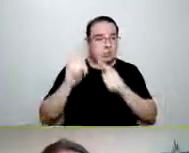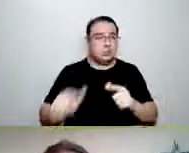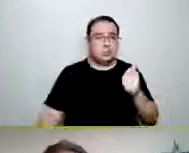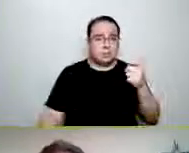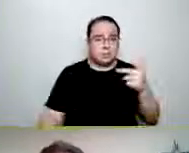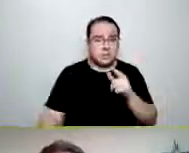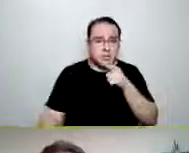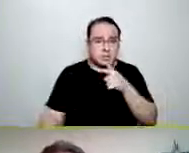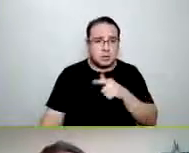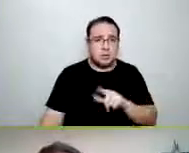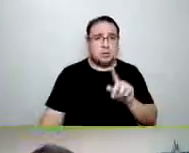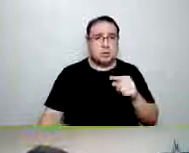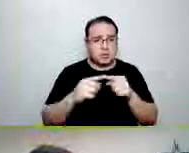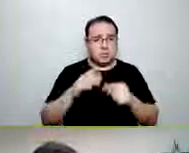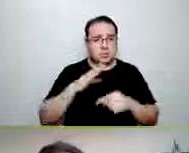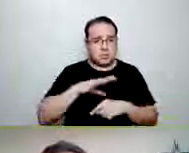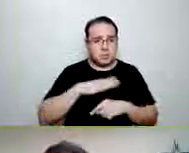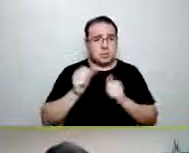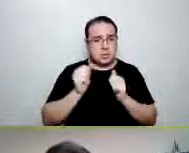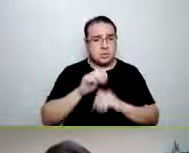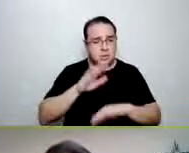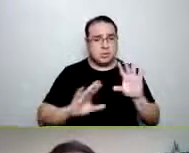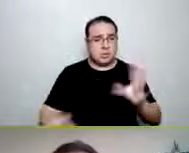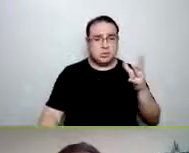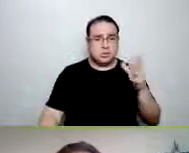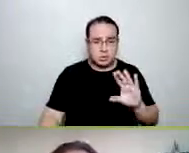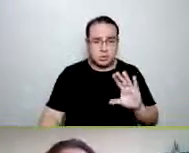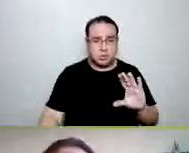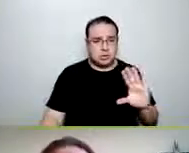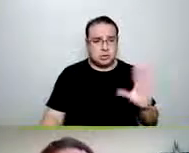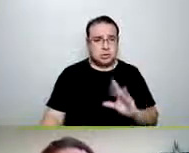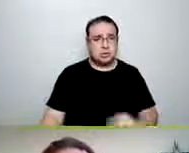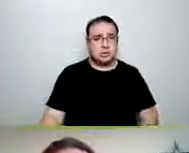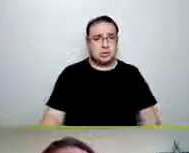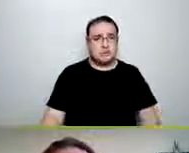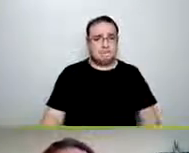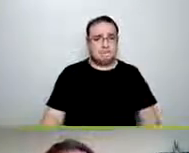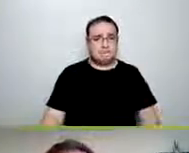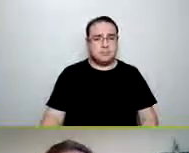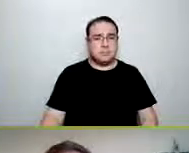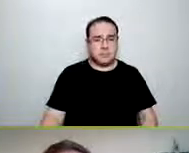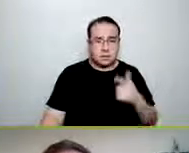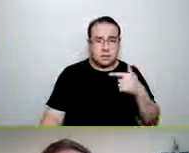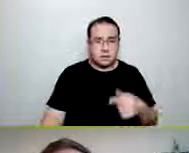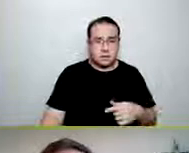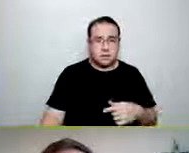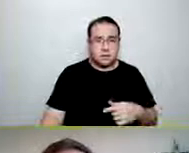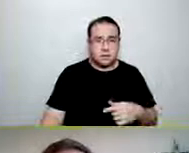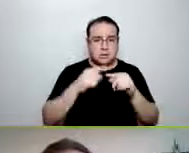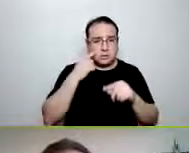na língua dominante do português, muitas vezes aqui no Brasil o português, né? Aí a língua é fadada